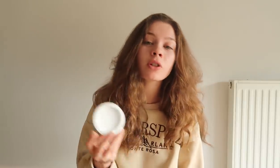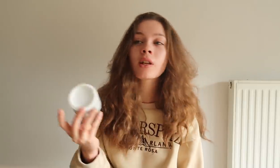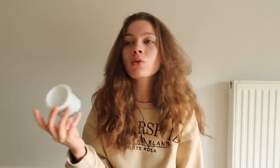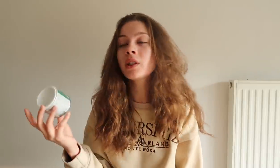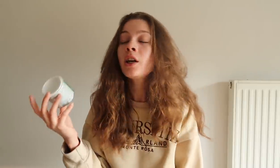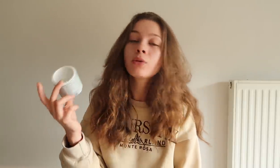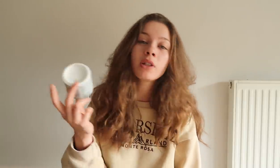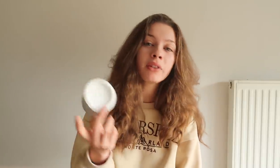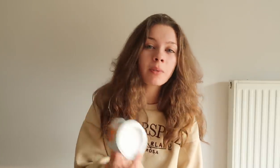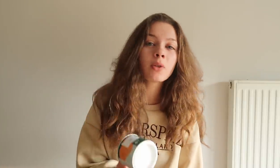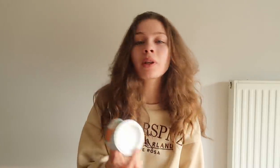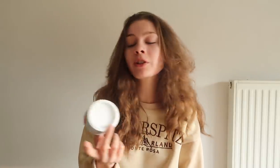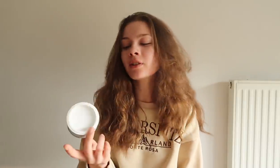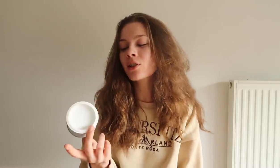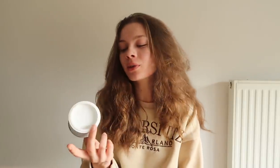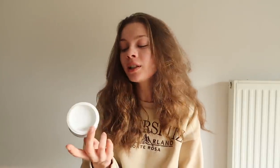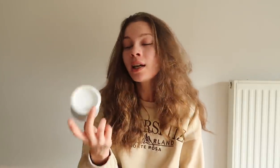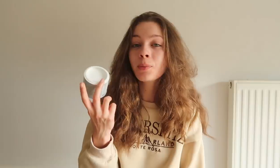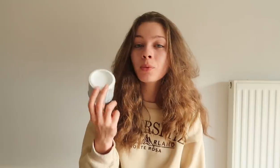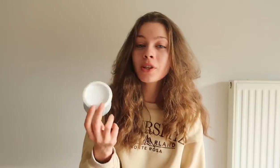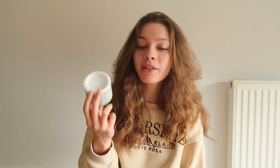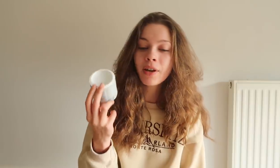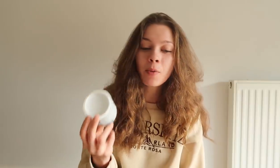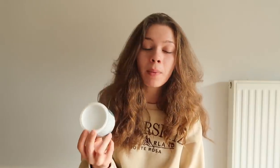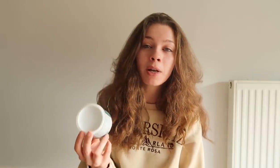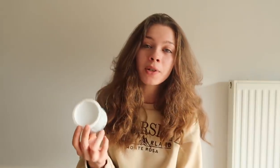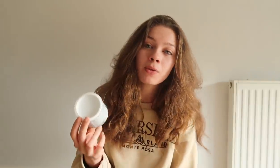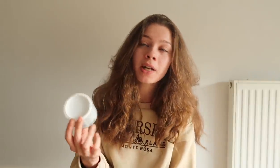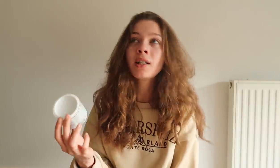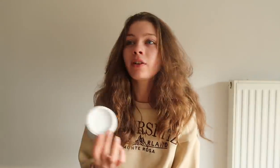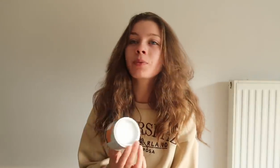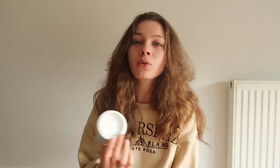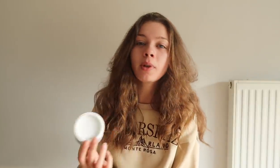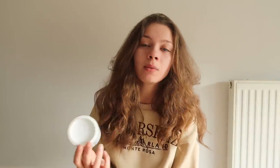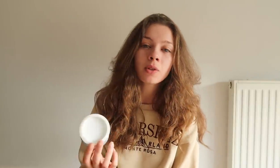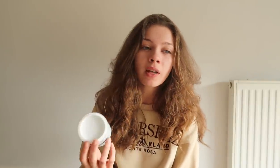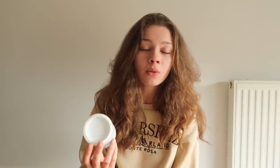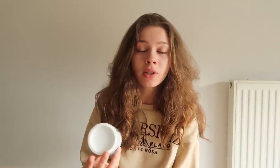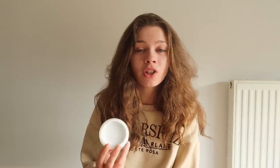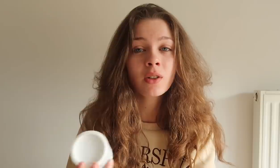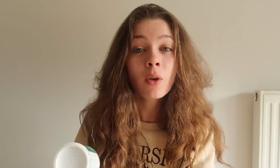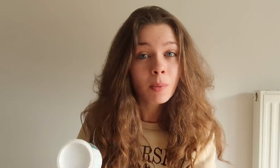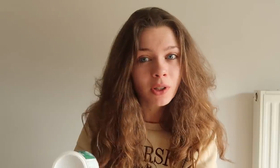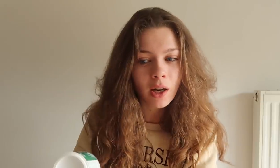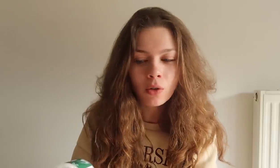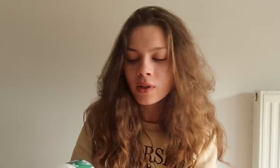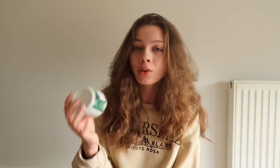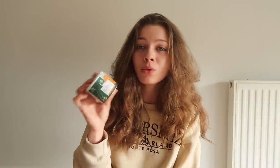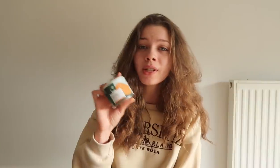dans ta journée, toutes les vitamines dont t'as besoin dans ta journée. Et pour moi c'est vraiment pas mal parce que bah avec mes troubles alimentaires, tout ça, j'ai énormément de carences. Et du coup ça